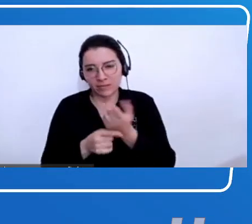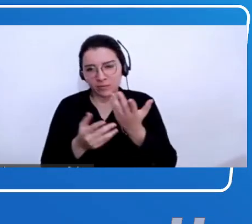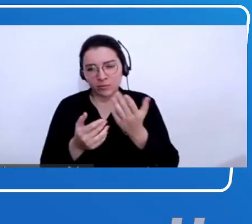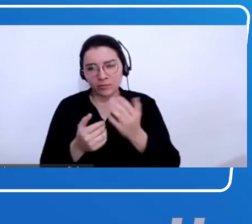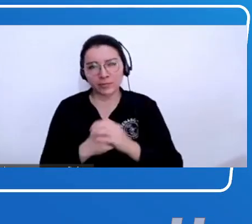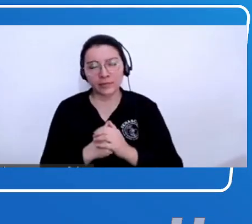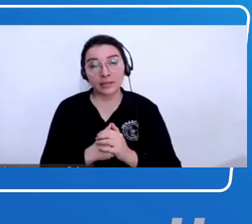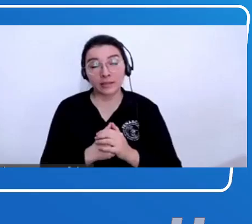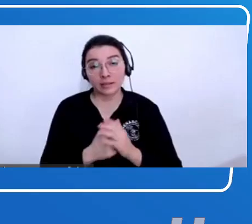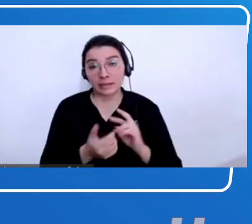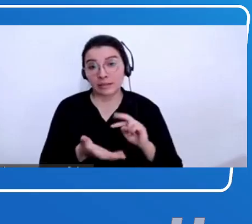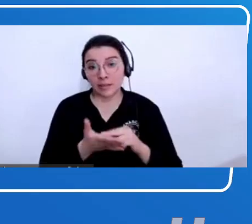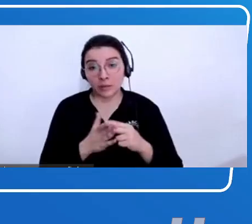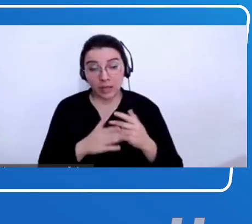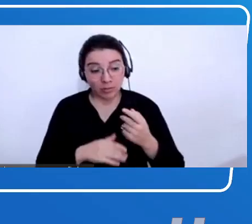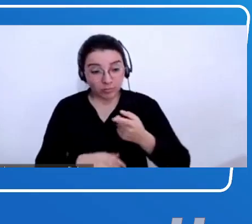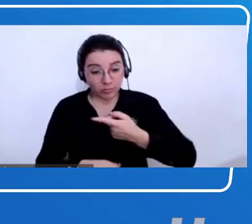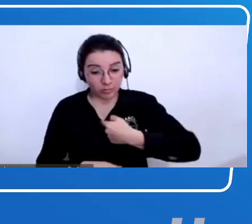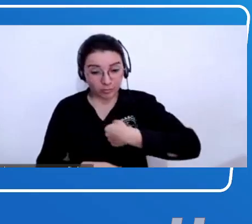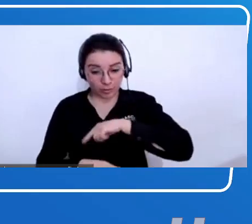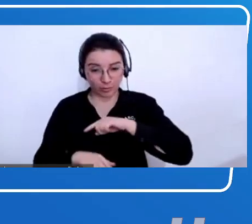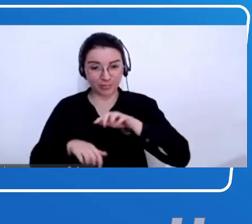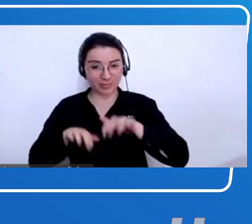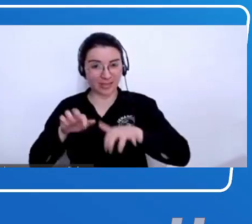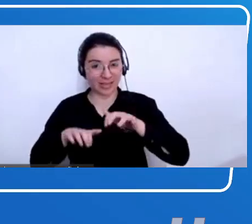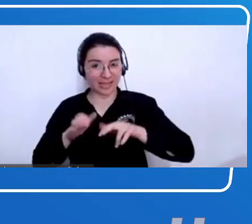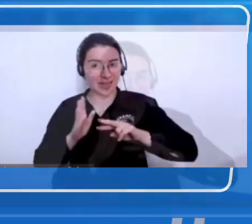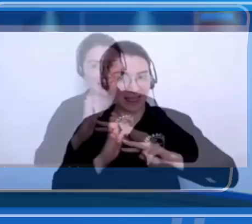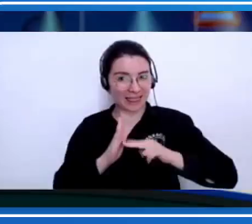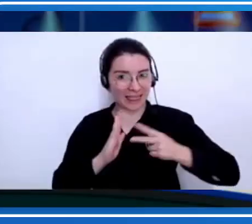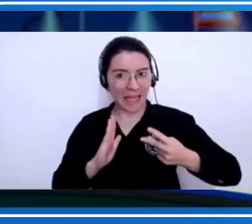la tarea nuestra como Secretaría Técnica es